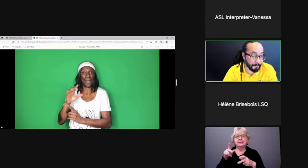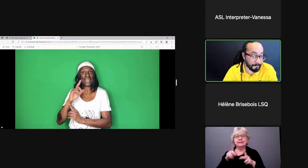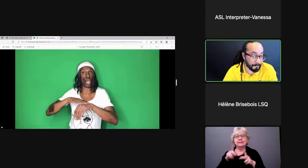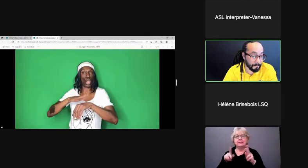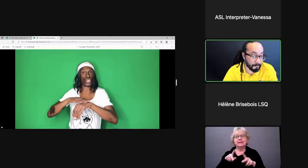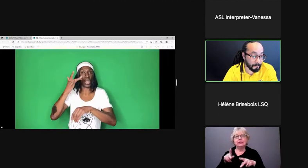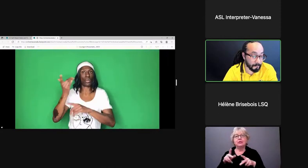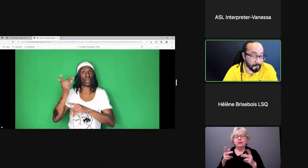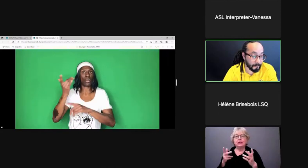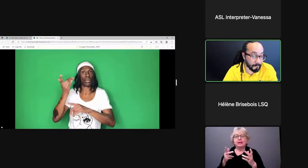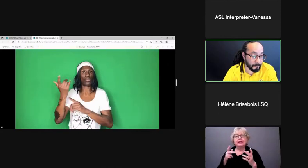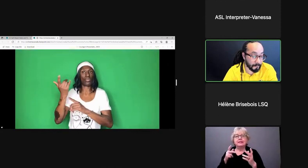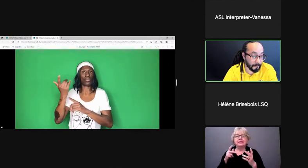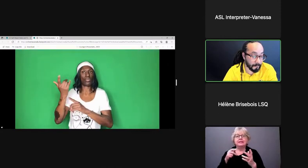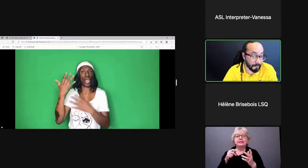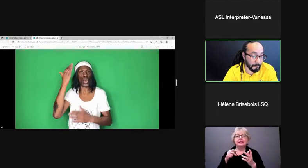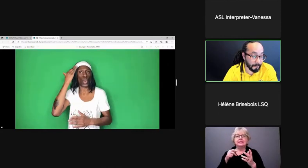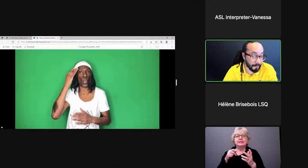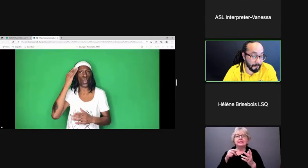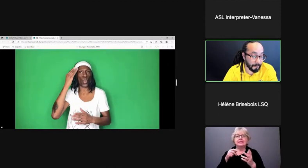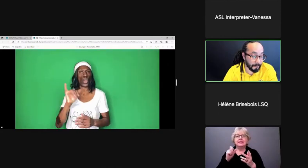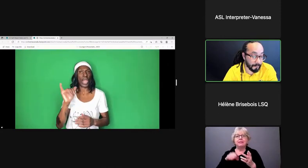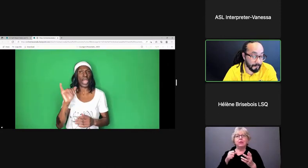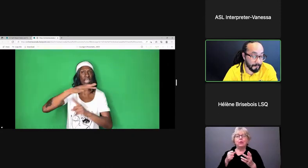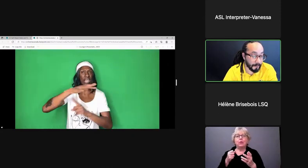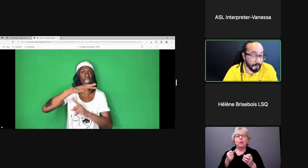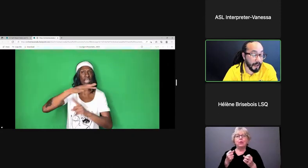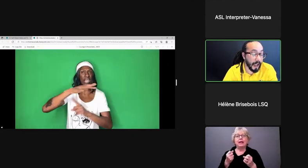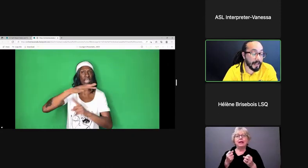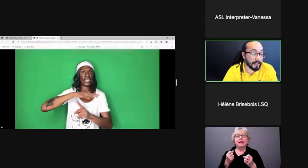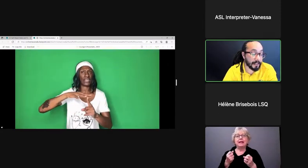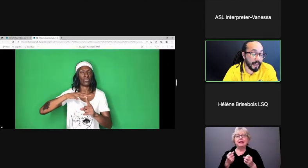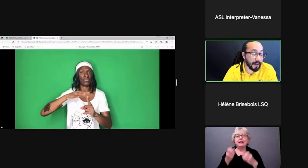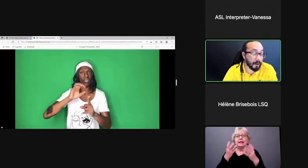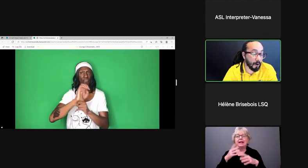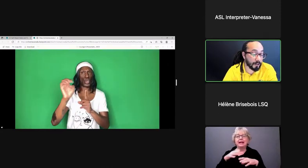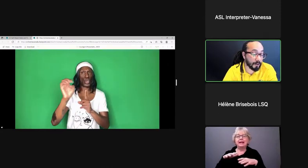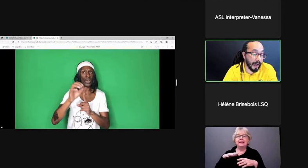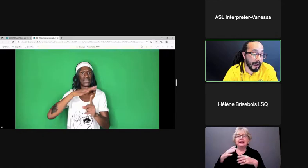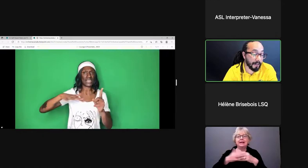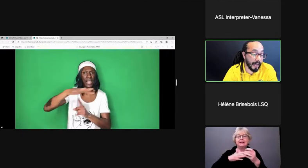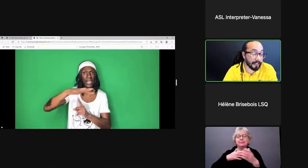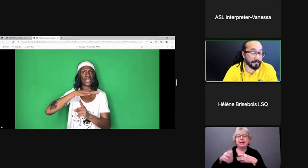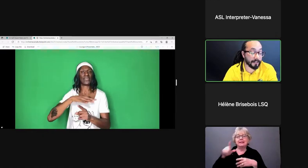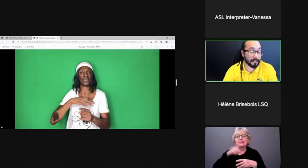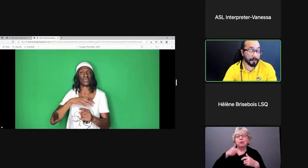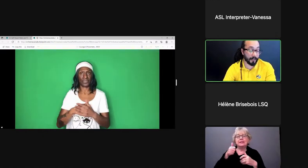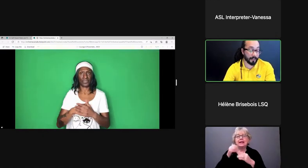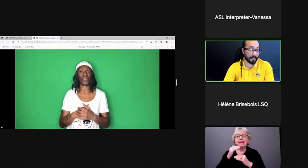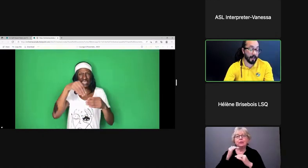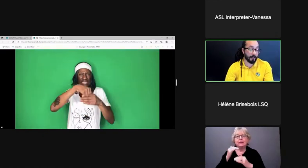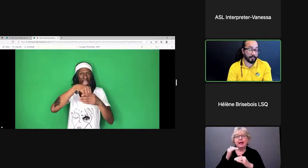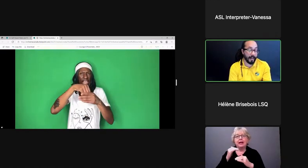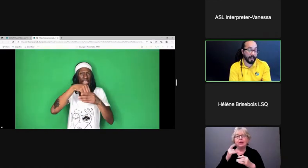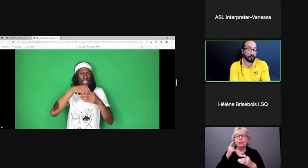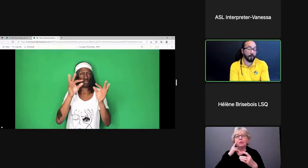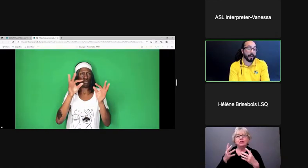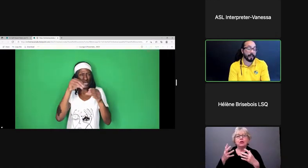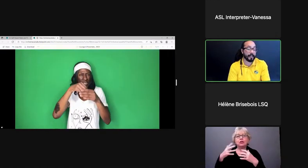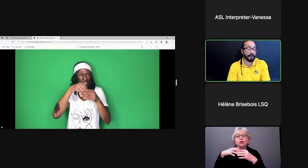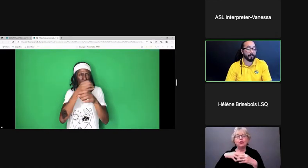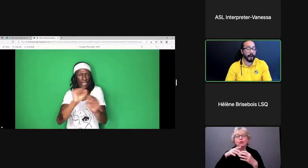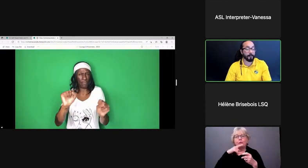contribuer à créer des espaces sécuritaires. parle toujours des personnes autochtones, noires et de couleur.